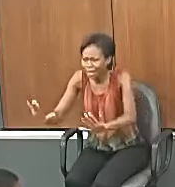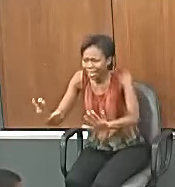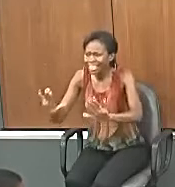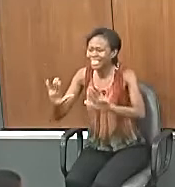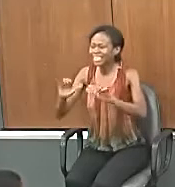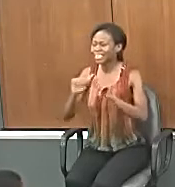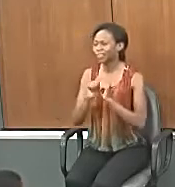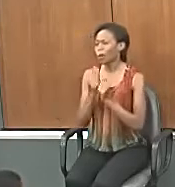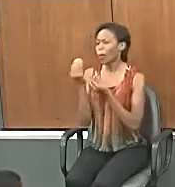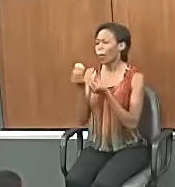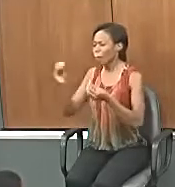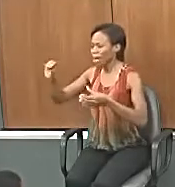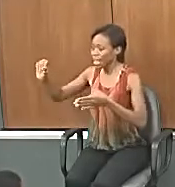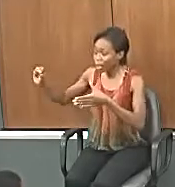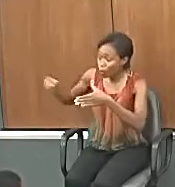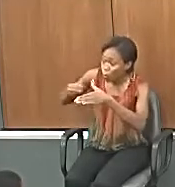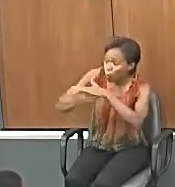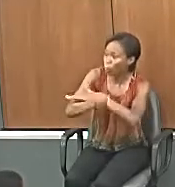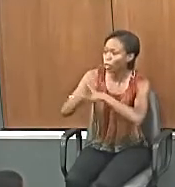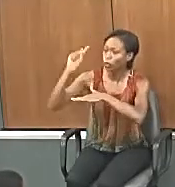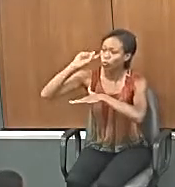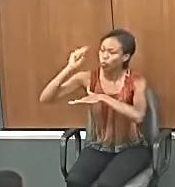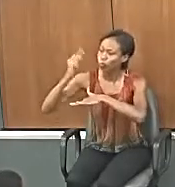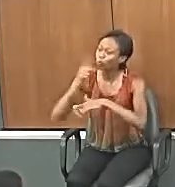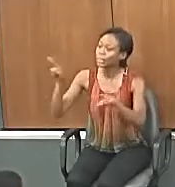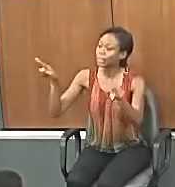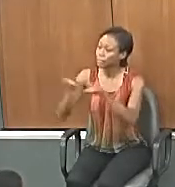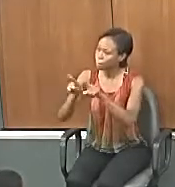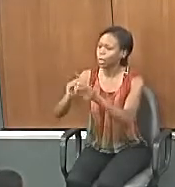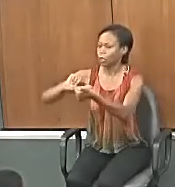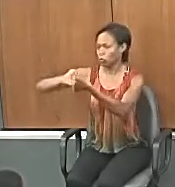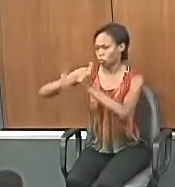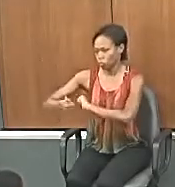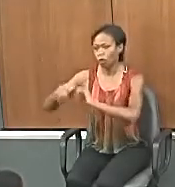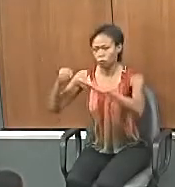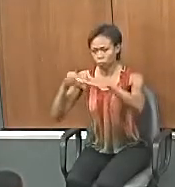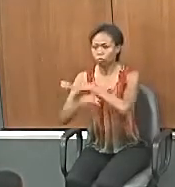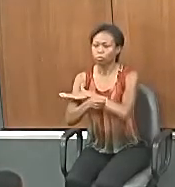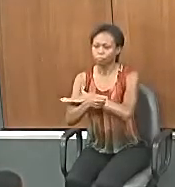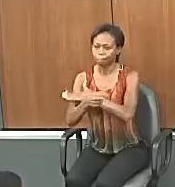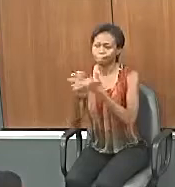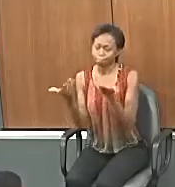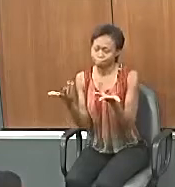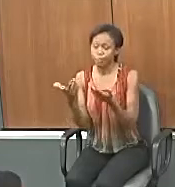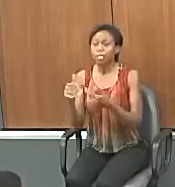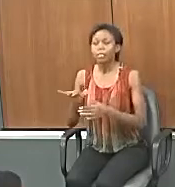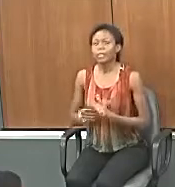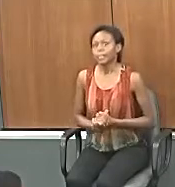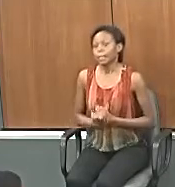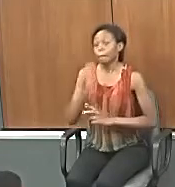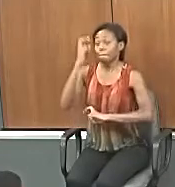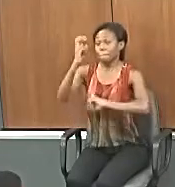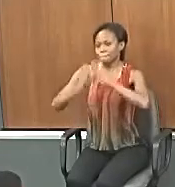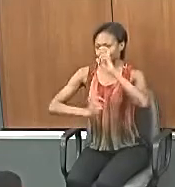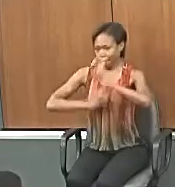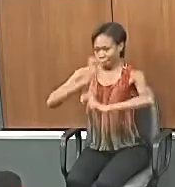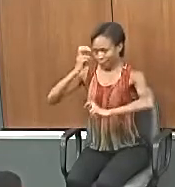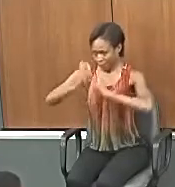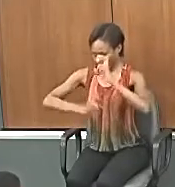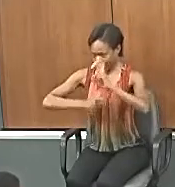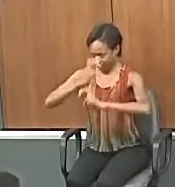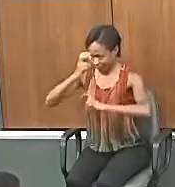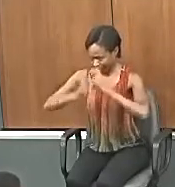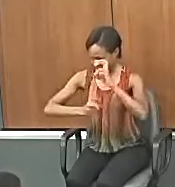gente incluir essas pessoas também no esporte é com relação aos parques os parques